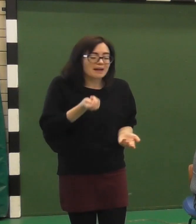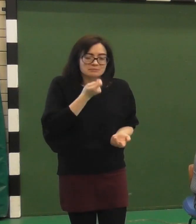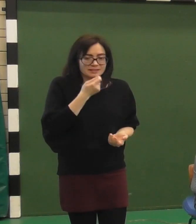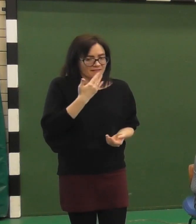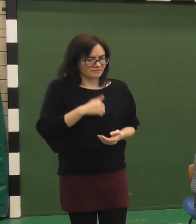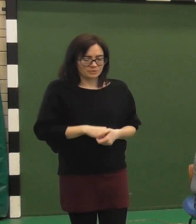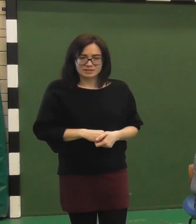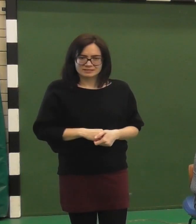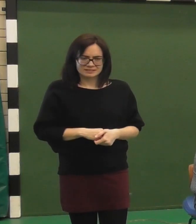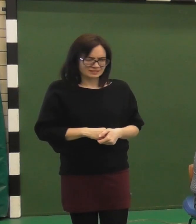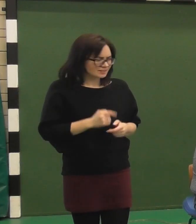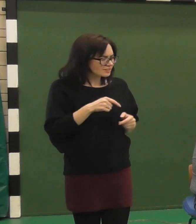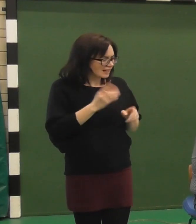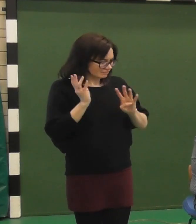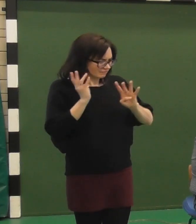Sokan meghaltak ebben a menetben?